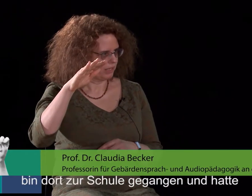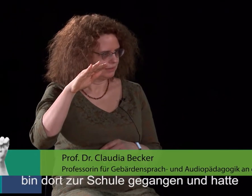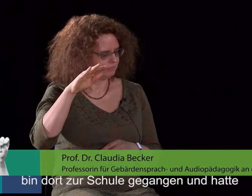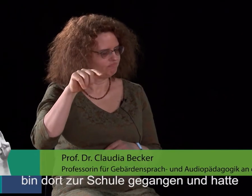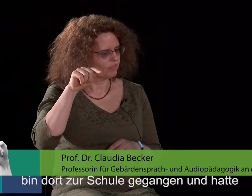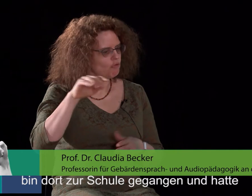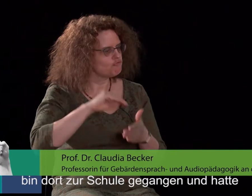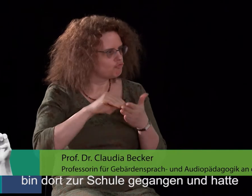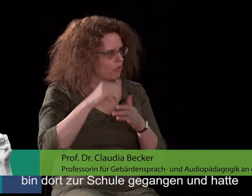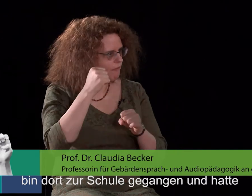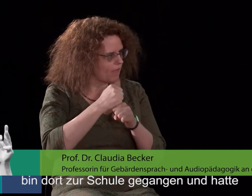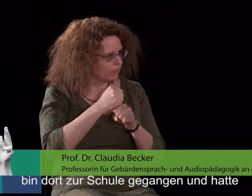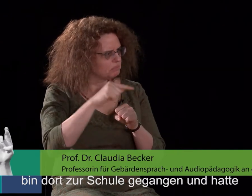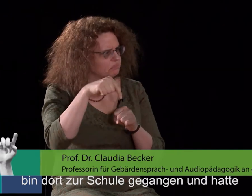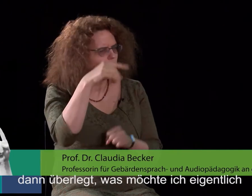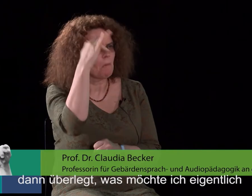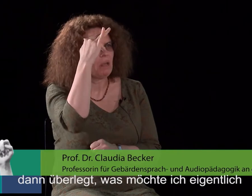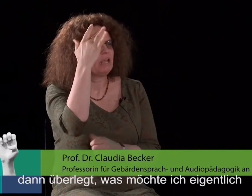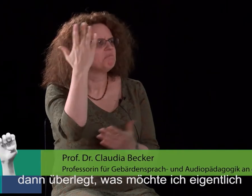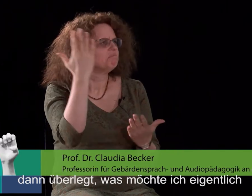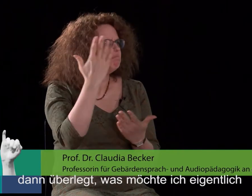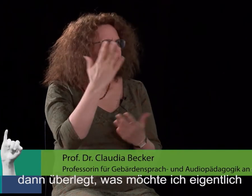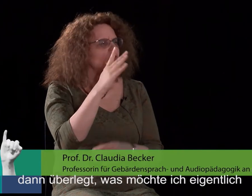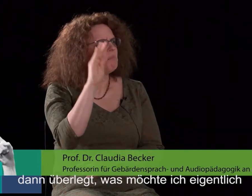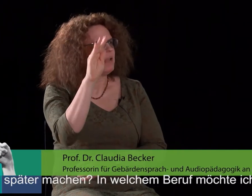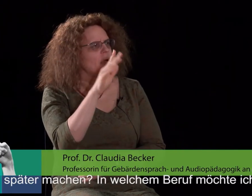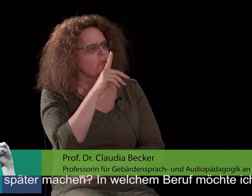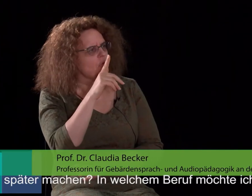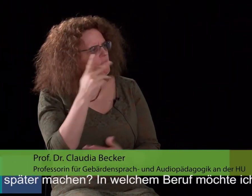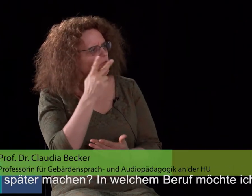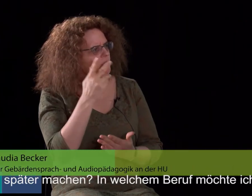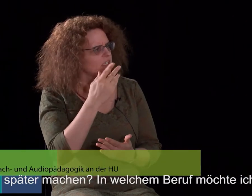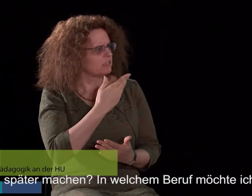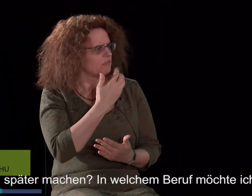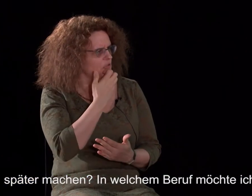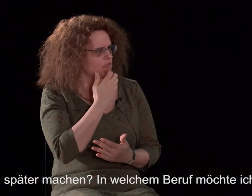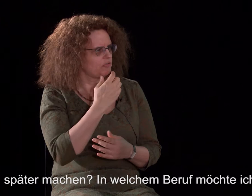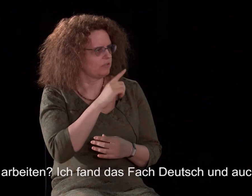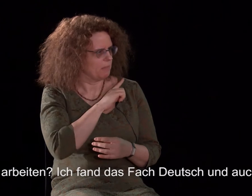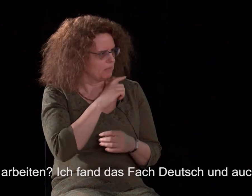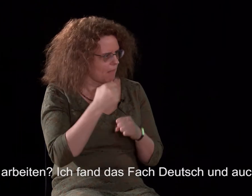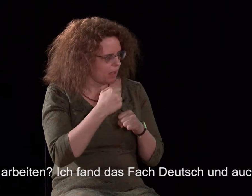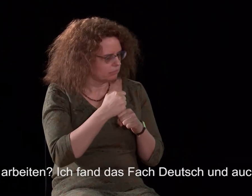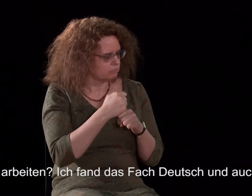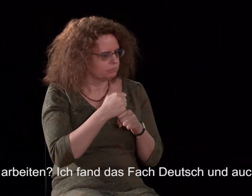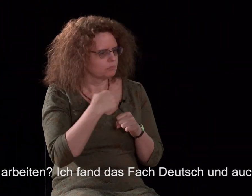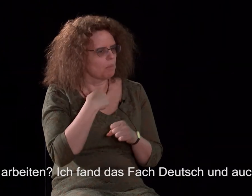bin dort zur Schule gegangen und hatte dann überlegt, na, was möchte ich eigentlich später machen? In welchem Beruf möchte ich arbeiten? Und